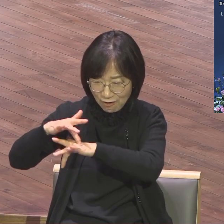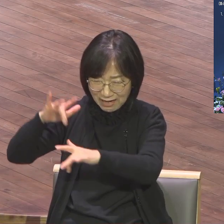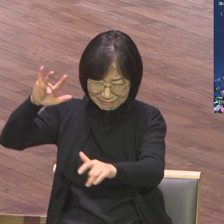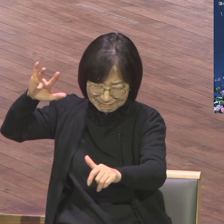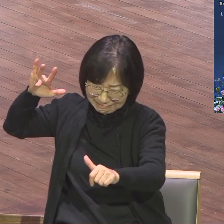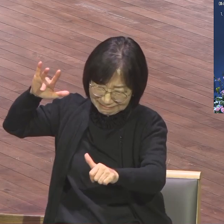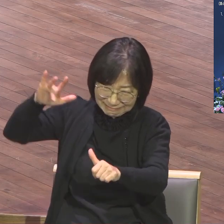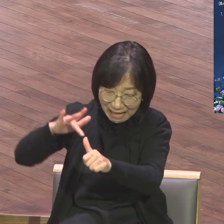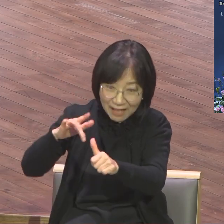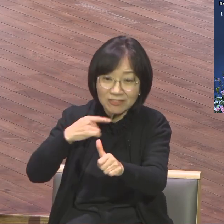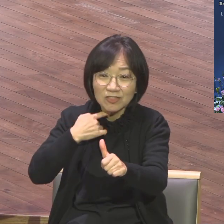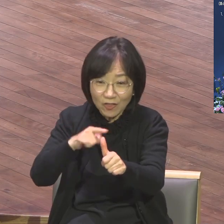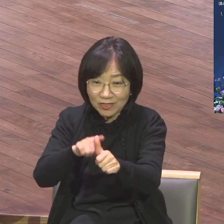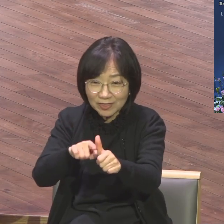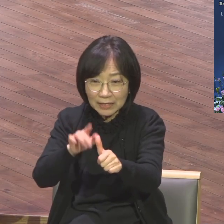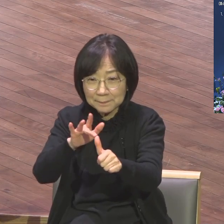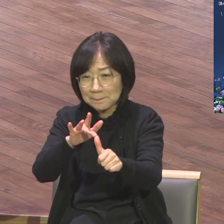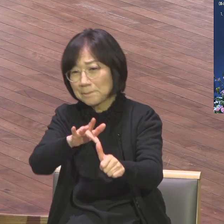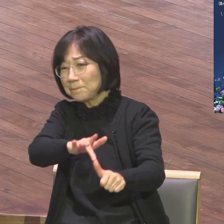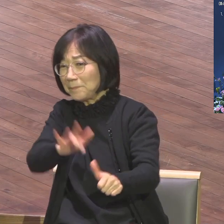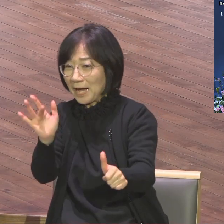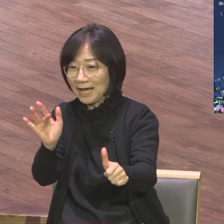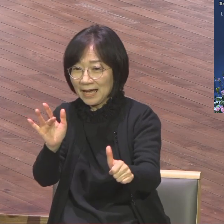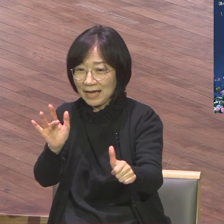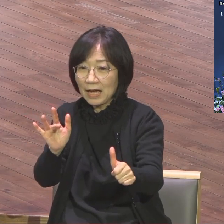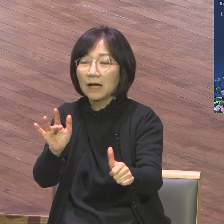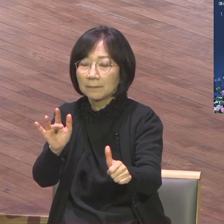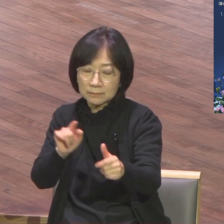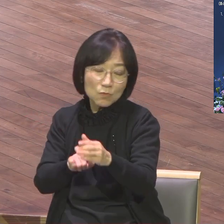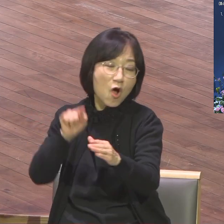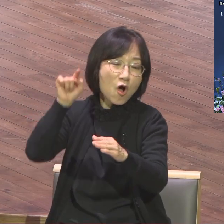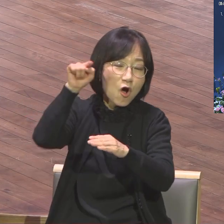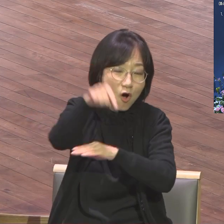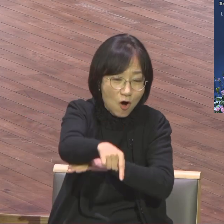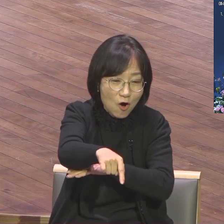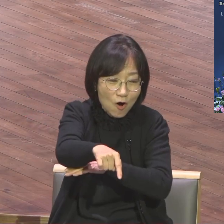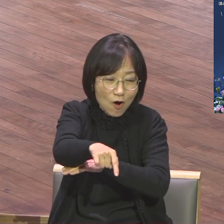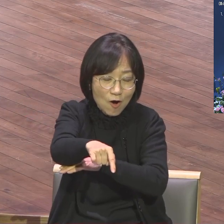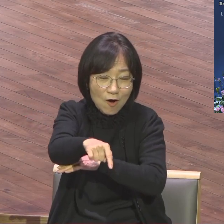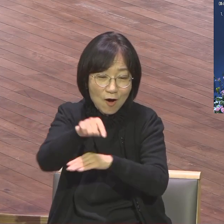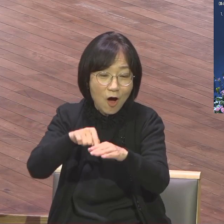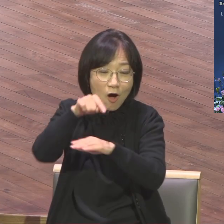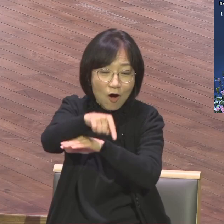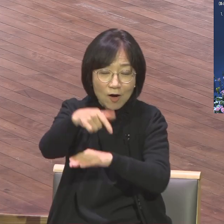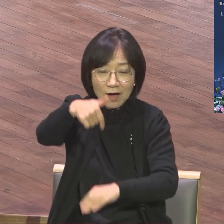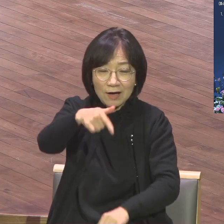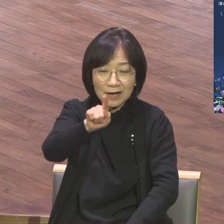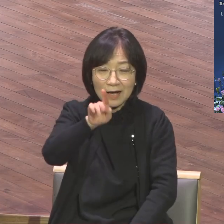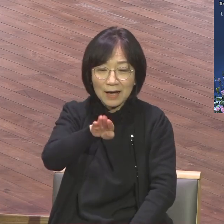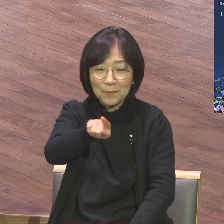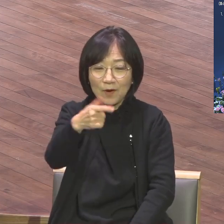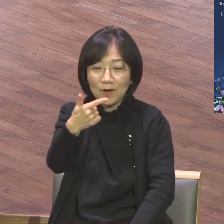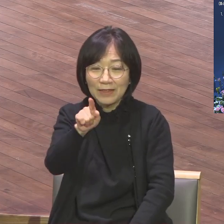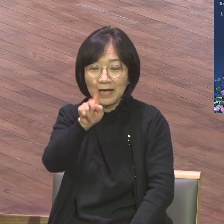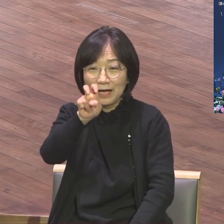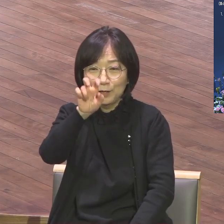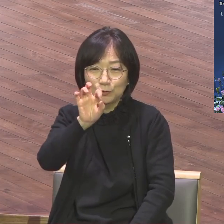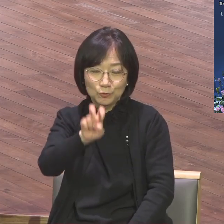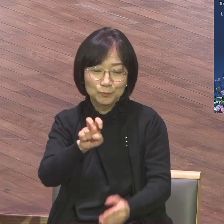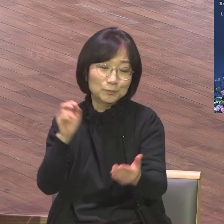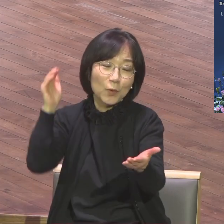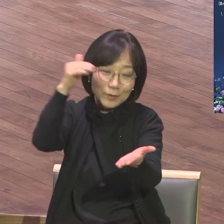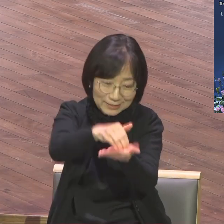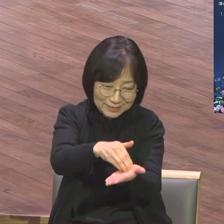헤쳐서 가서 치유하신 후에 다시 맞은편으로 그렇게 건너온 이 가브나움으로 도착이 됐어. 자,